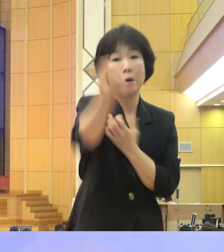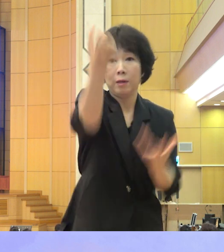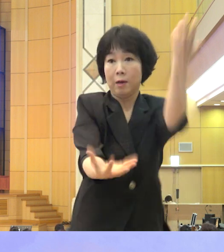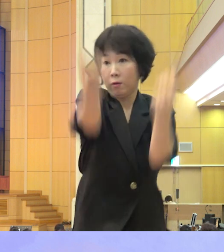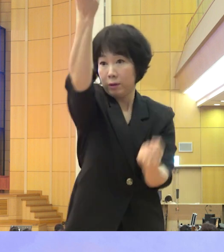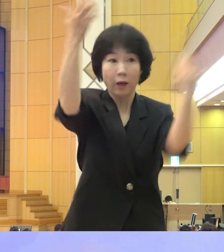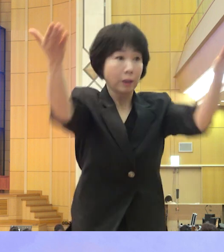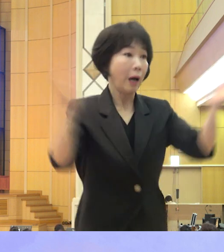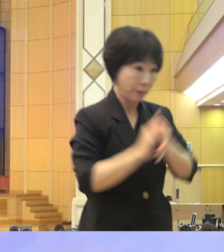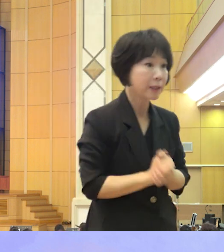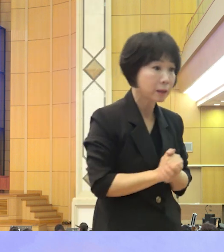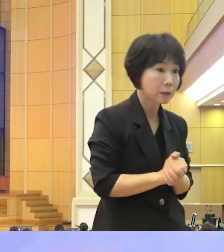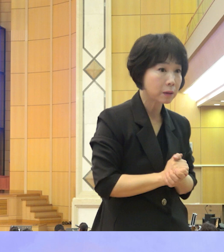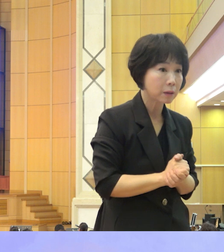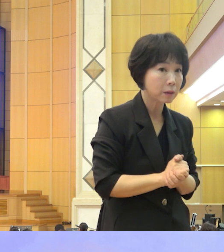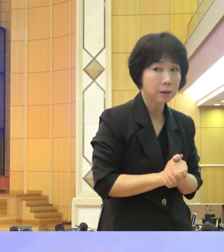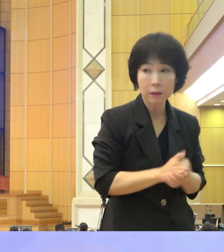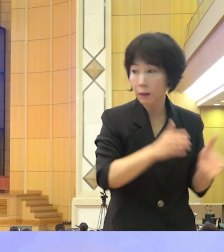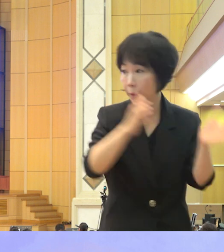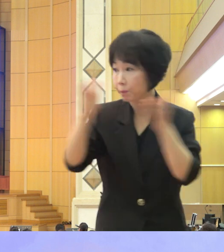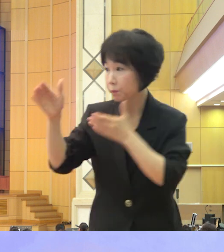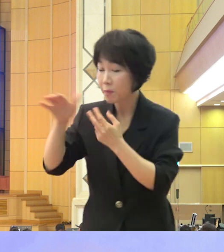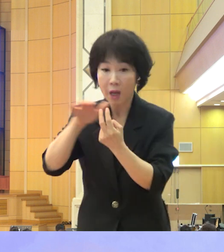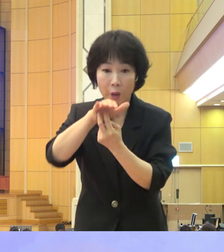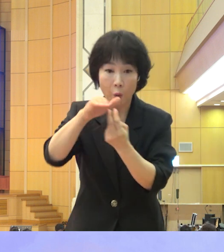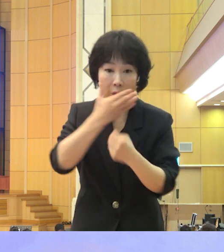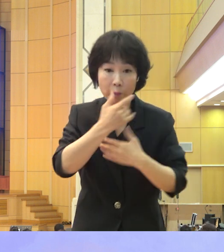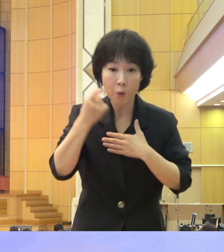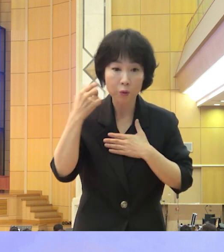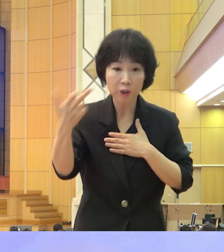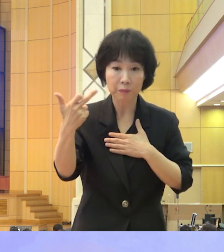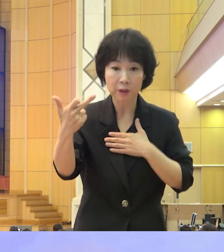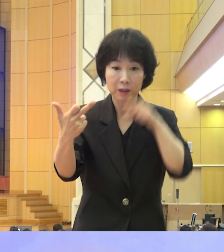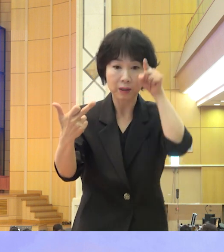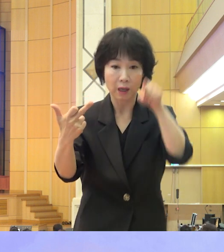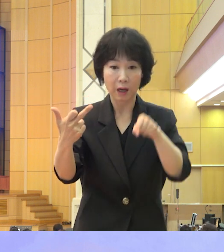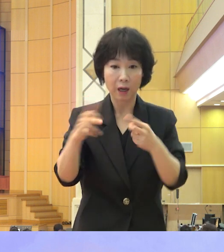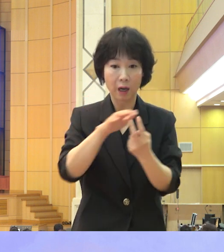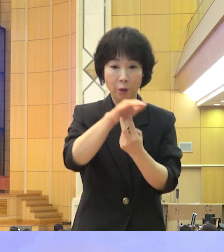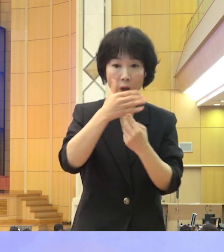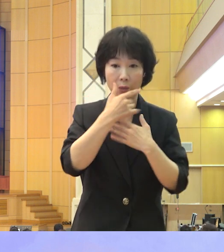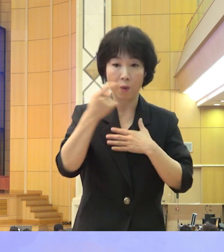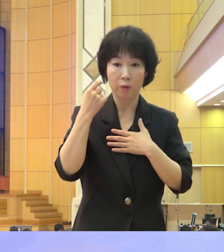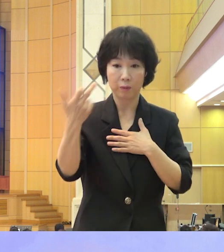했습니다. 요한복음 17장으로 넘어갈까요? 3절에